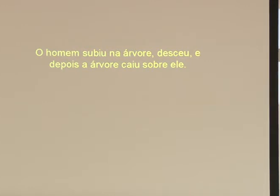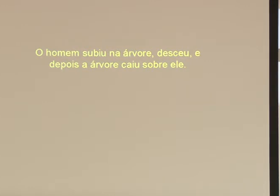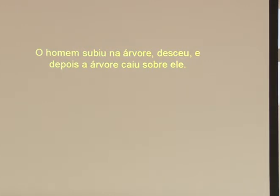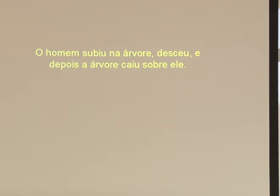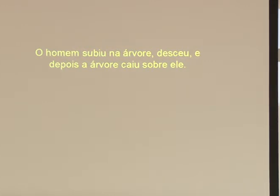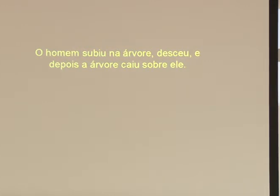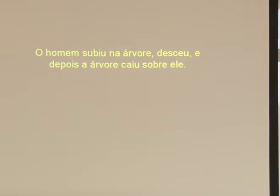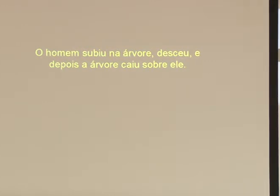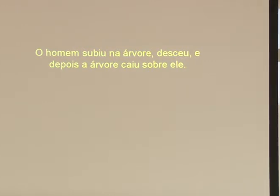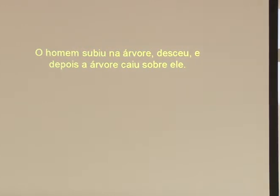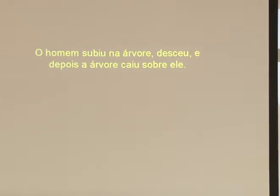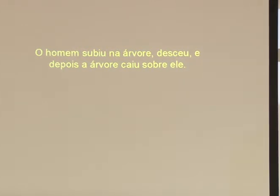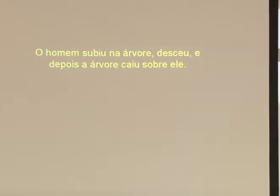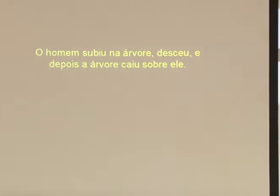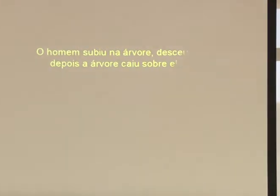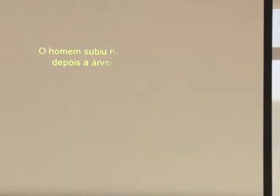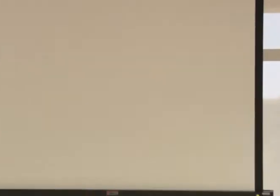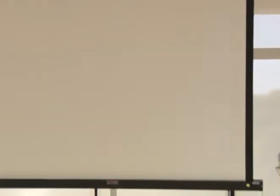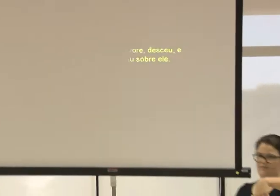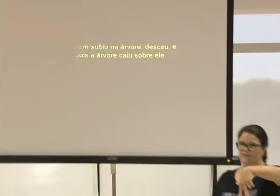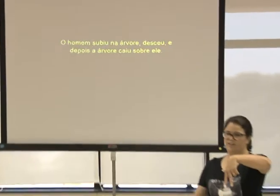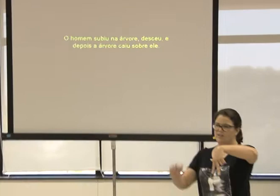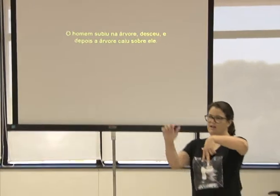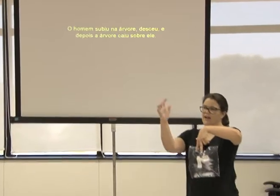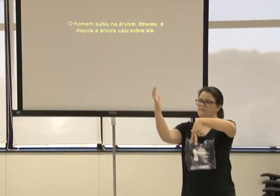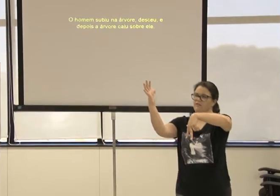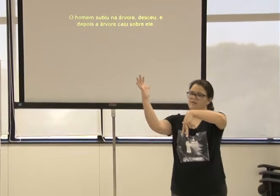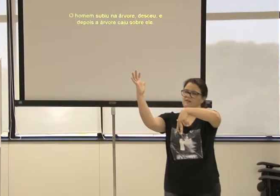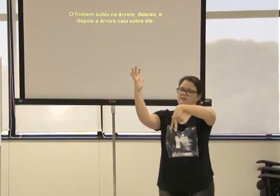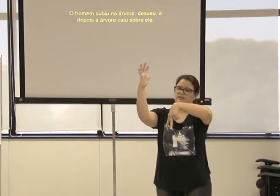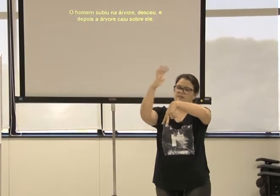E ele continua em pé? Veja, a árvore.